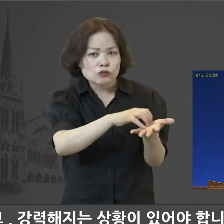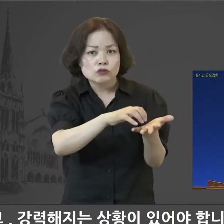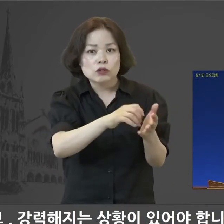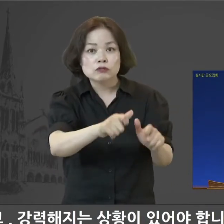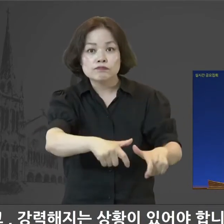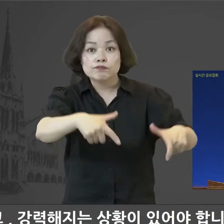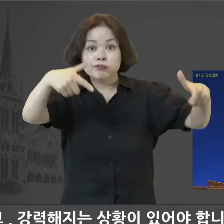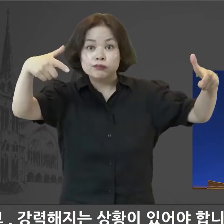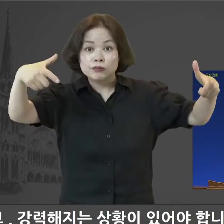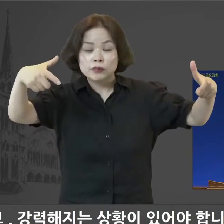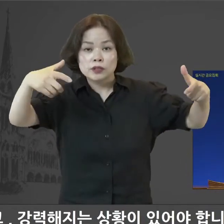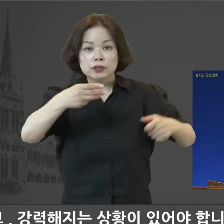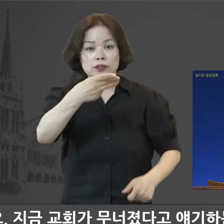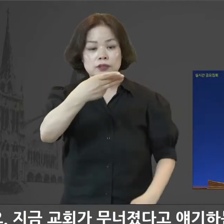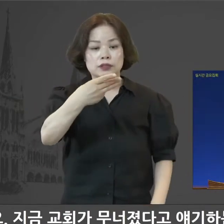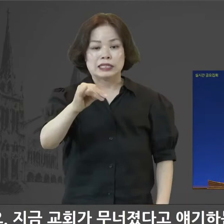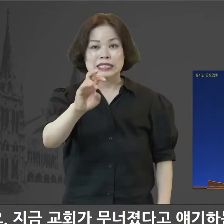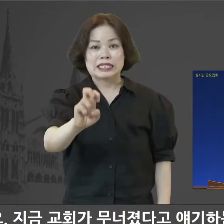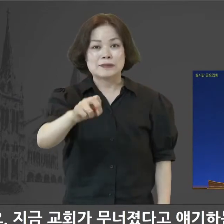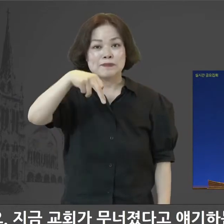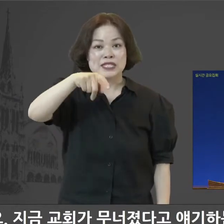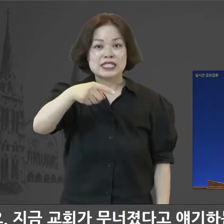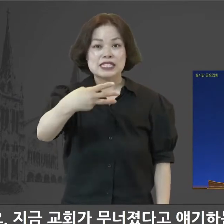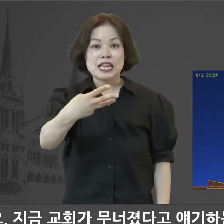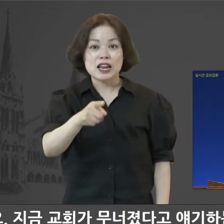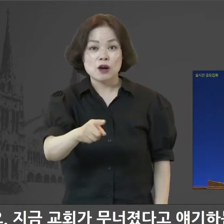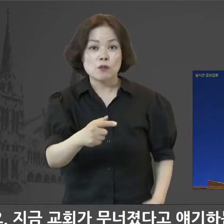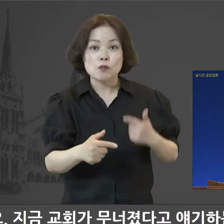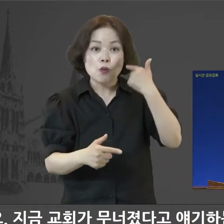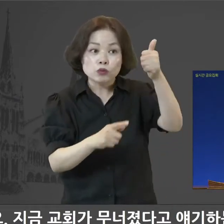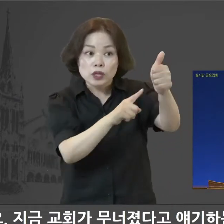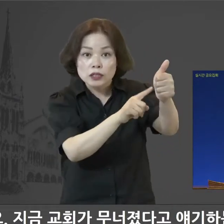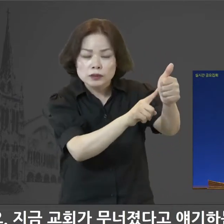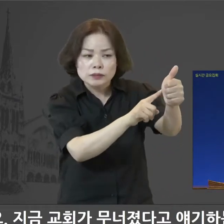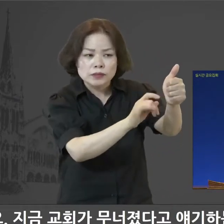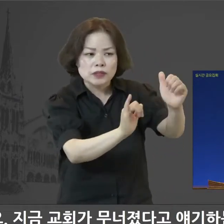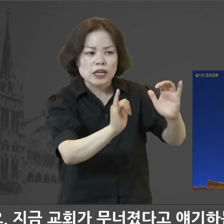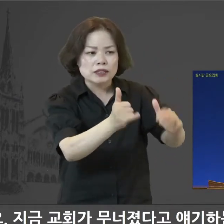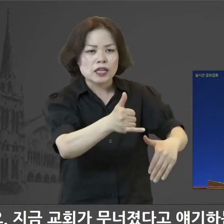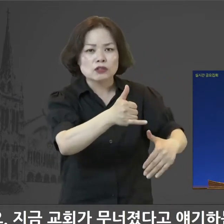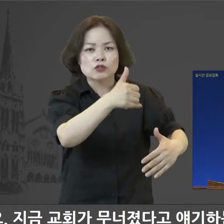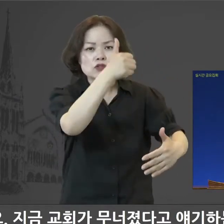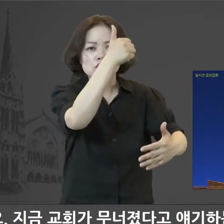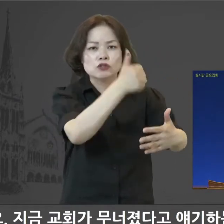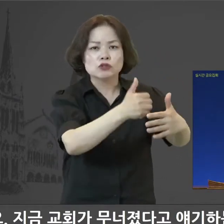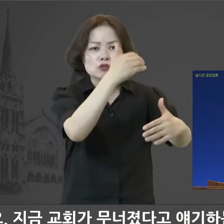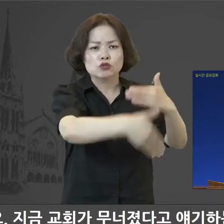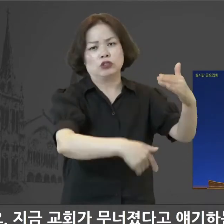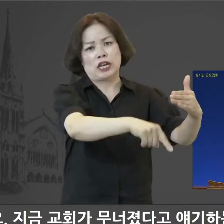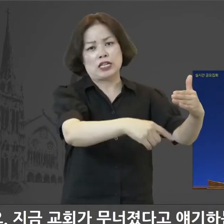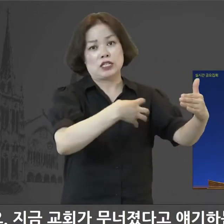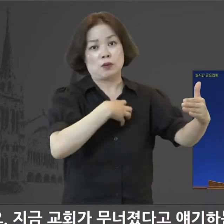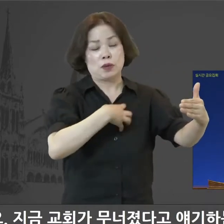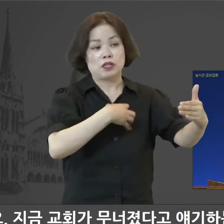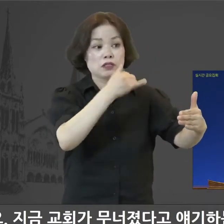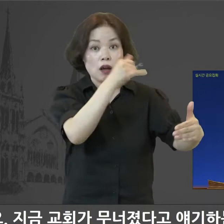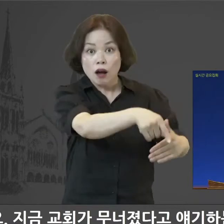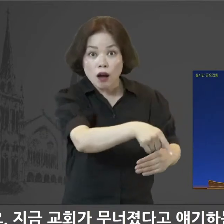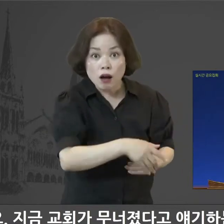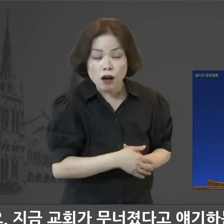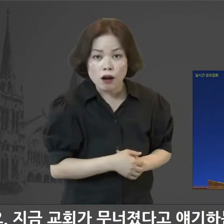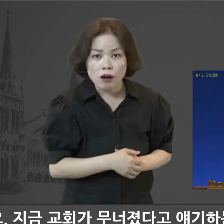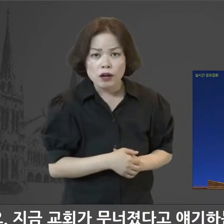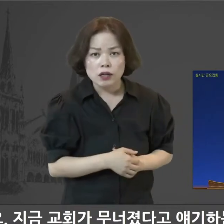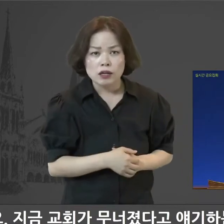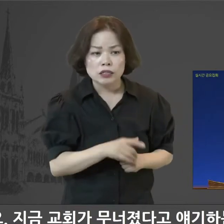있어요. 팀 켈러 목사님이 뭐라고 얘기하십니까? 오히려 세속주의가 위험에 빠졌다라고 얘기하잖아요. 그러니까